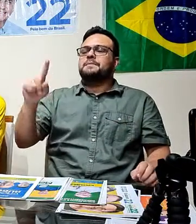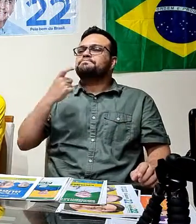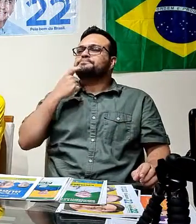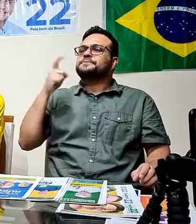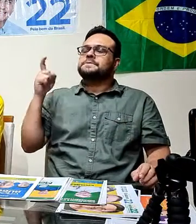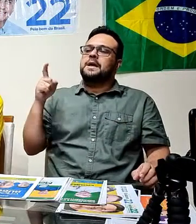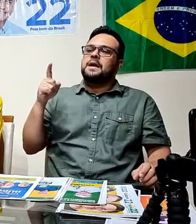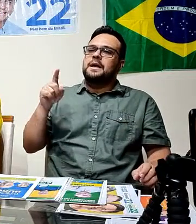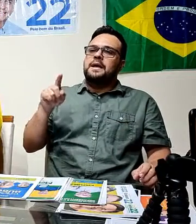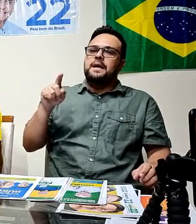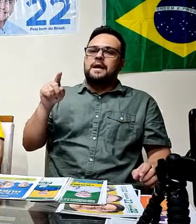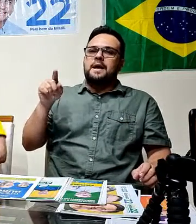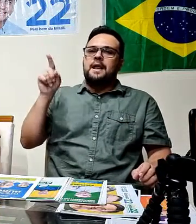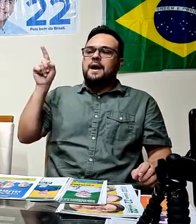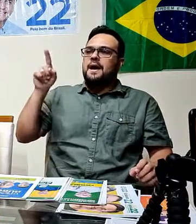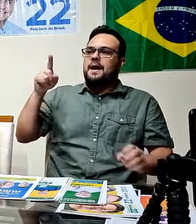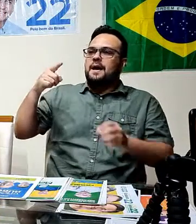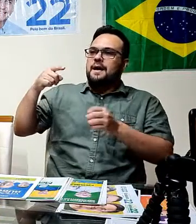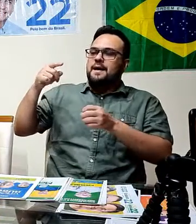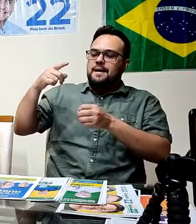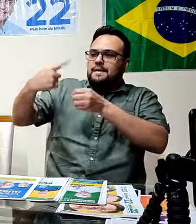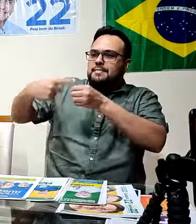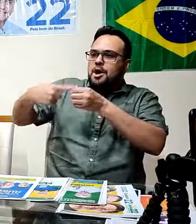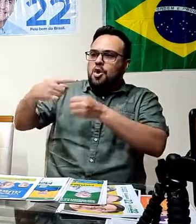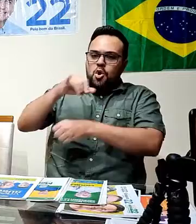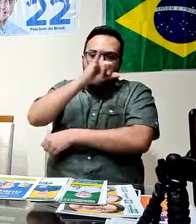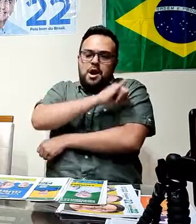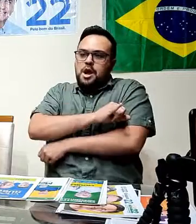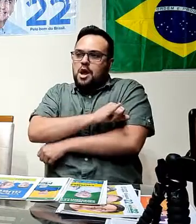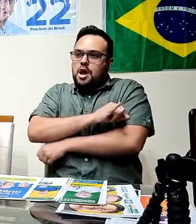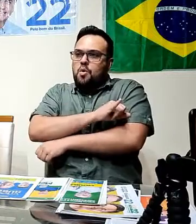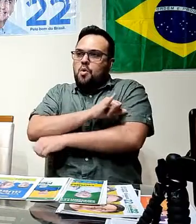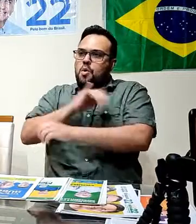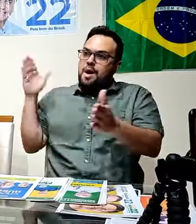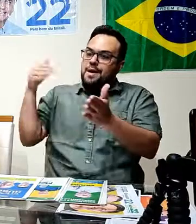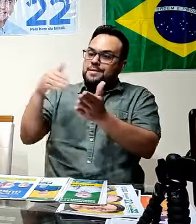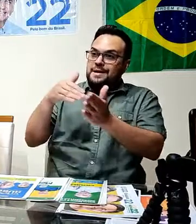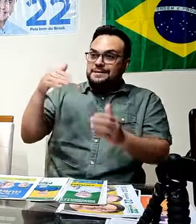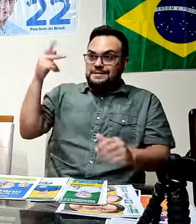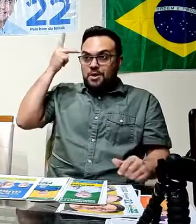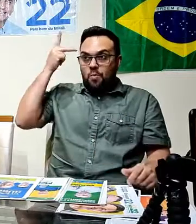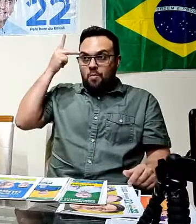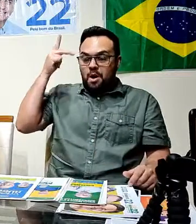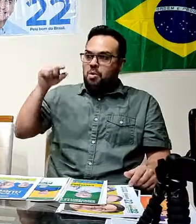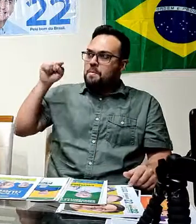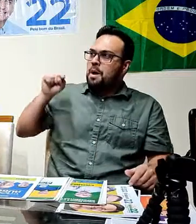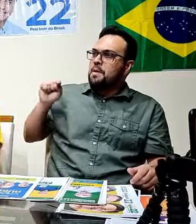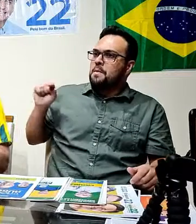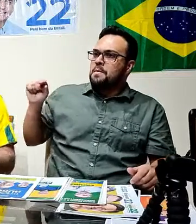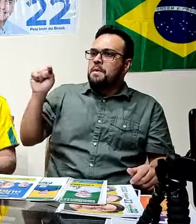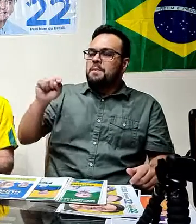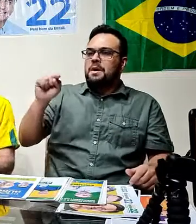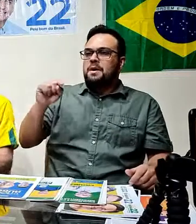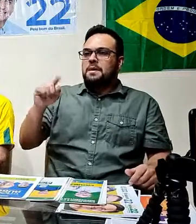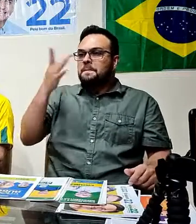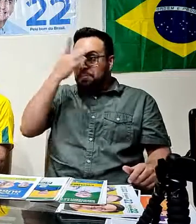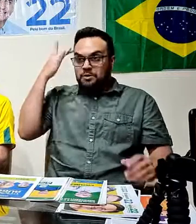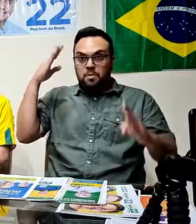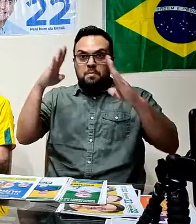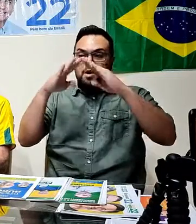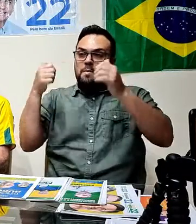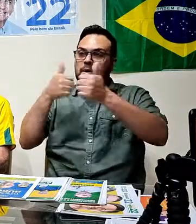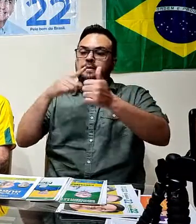Resende, é Barra Mansa, São José dos Campos, Aparecida, Guaratinguetá, Lorena. Quem mora por aí, tem uma